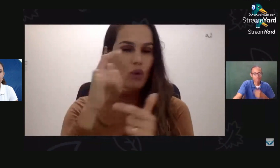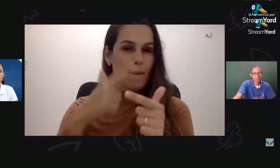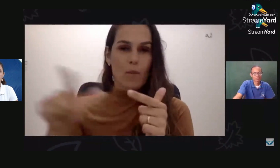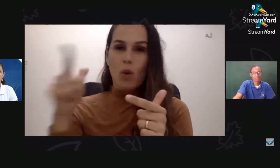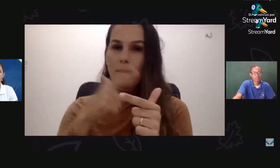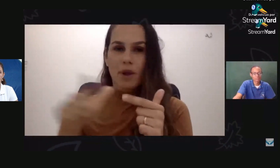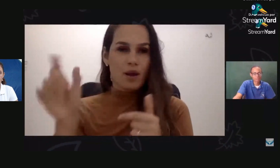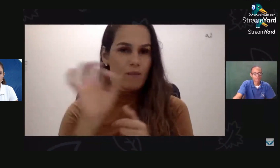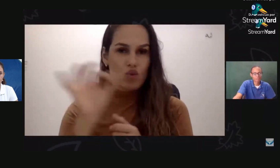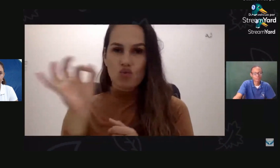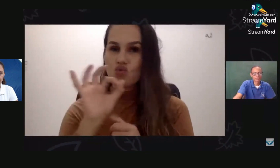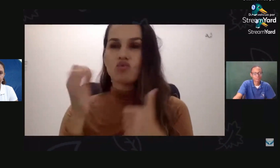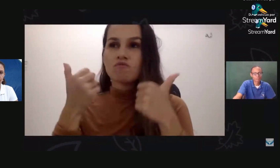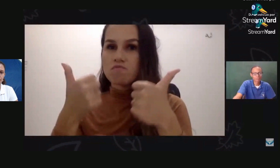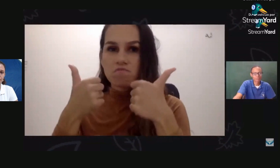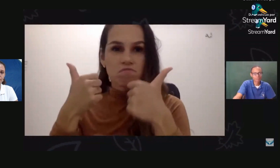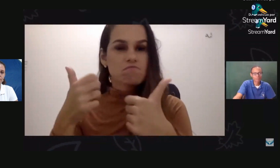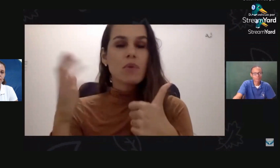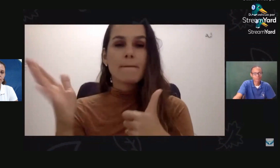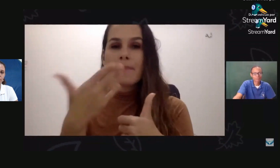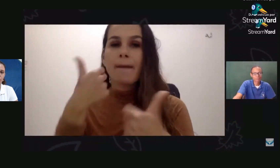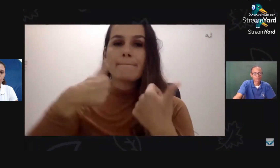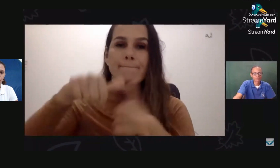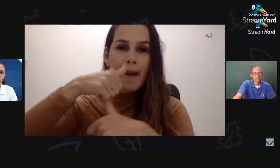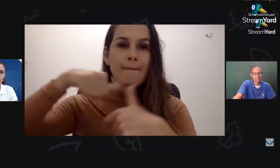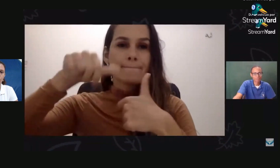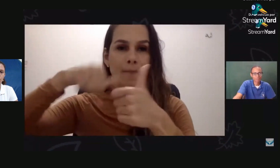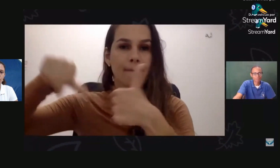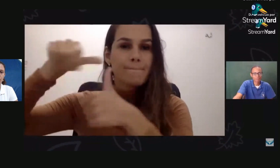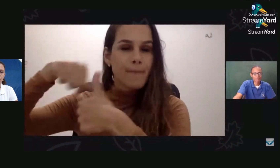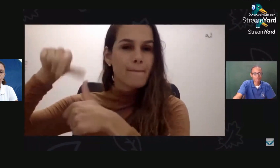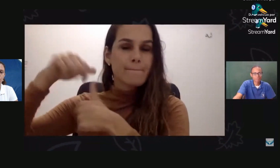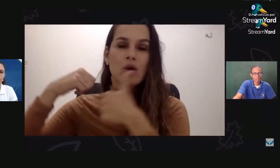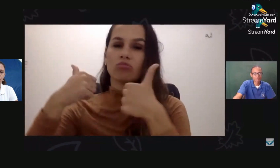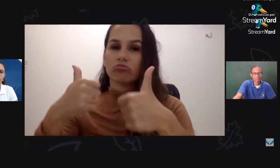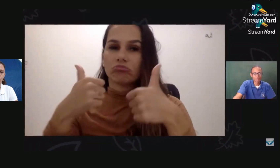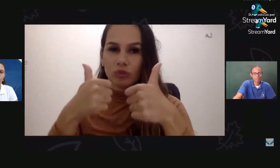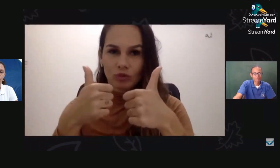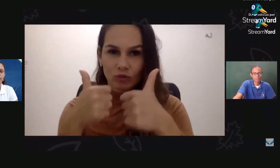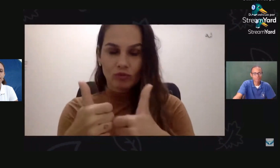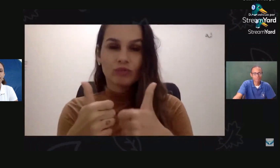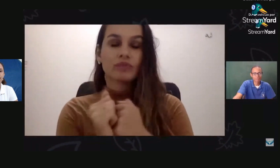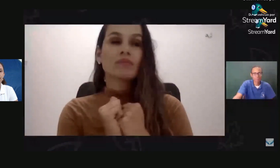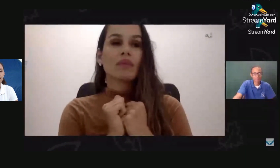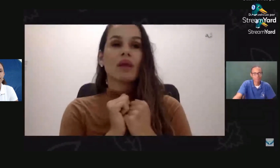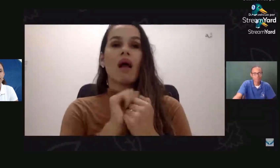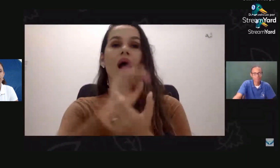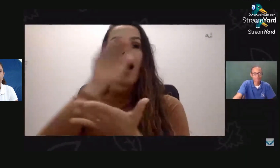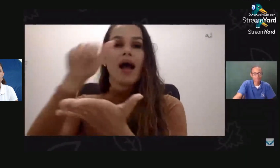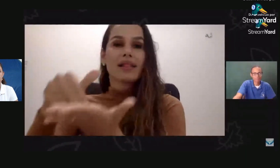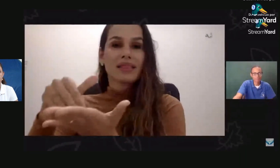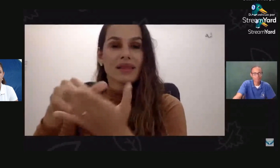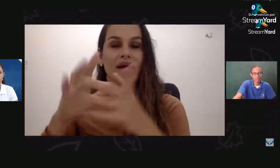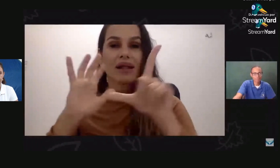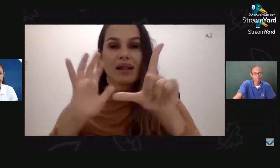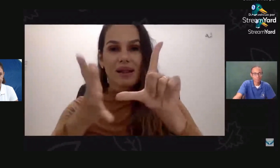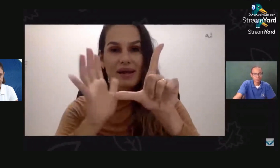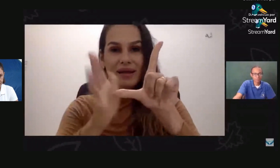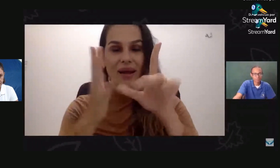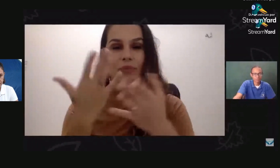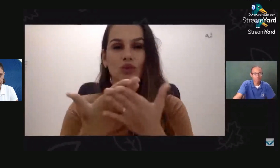nunca tive problema algum com eles. Foram bons, né? A gente tinha troca e deu tudo